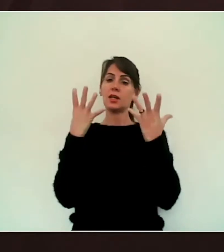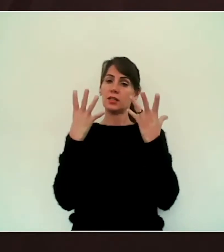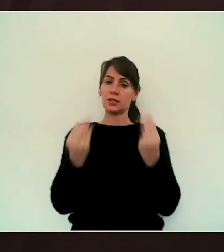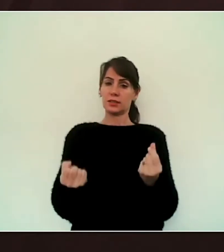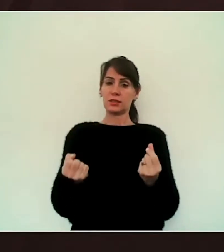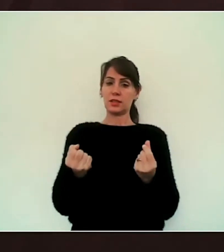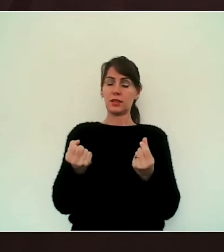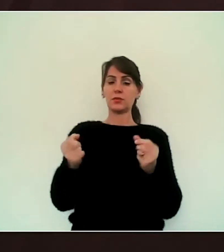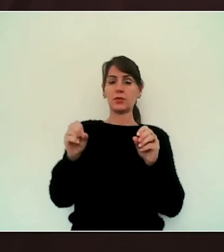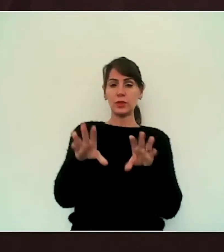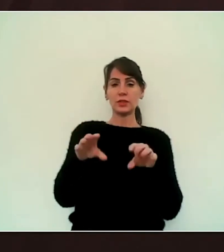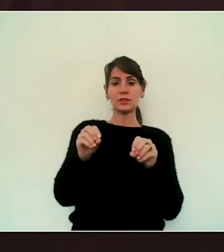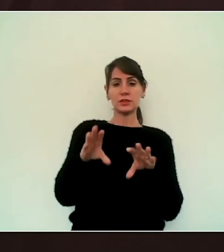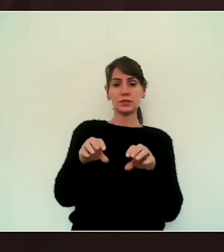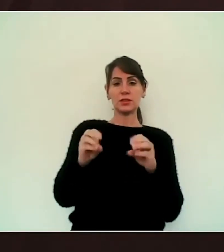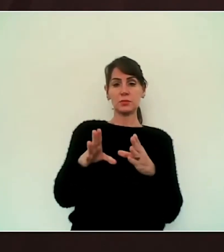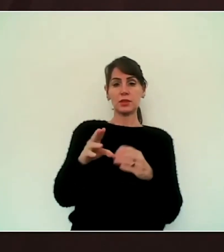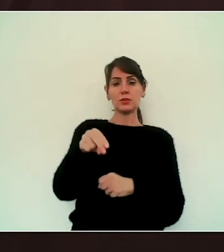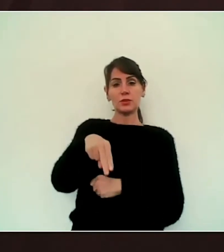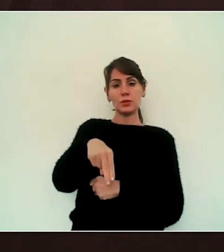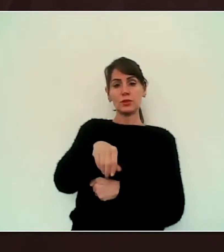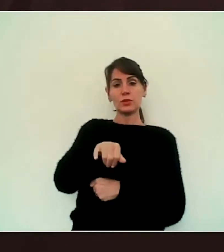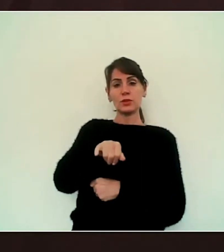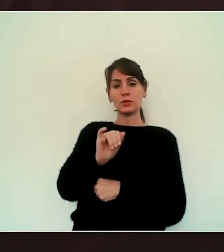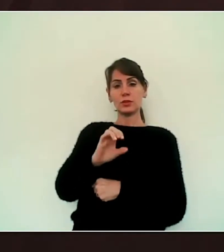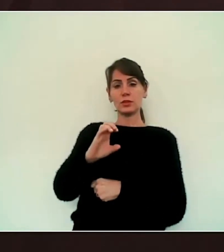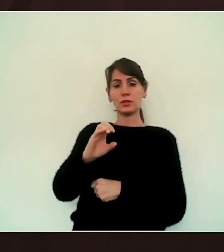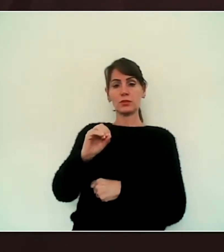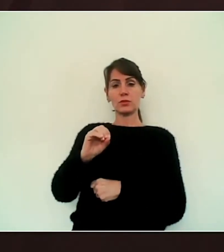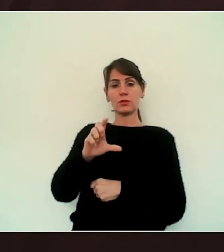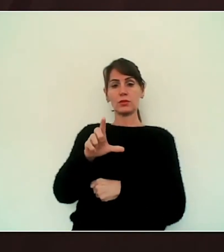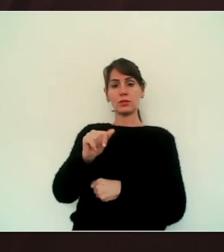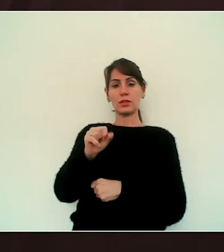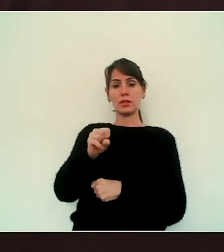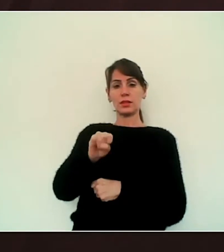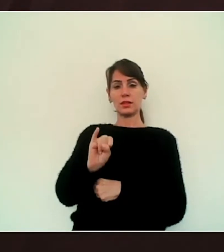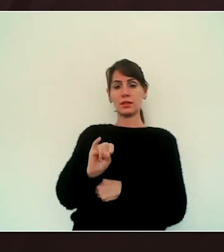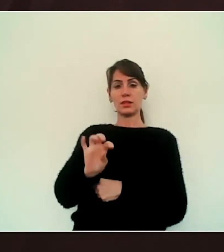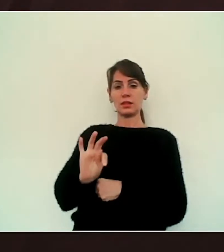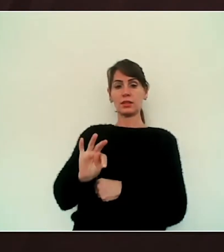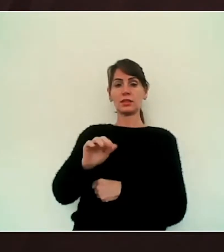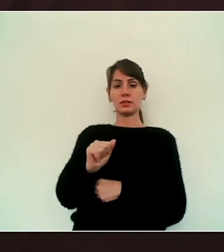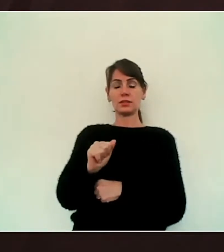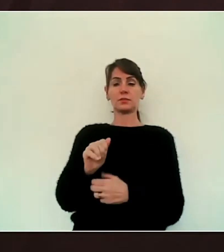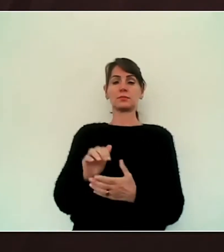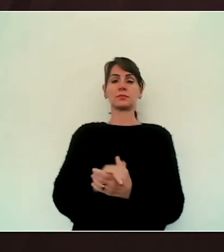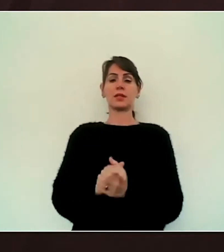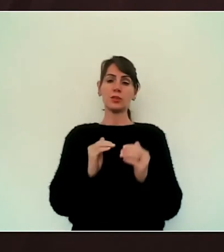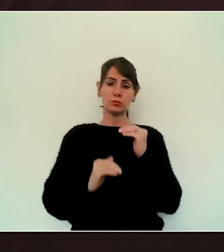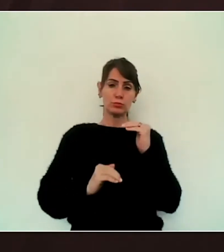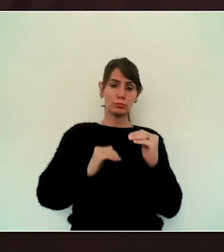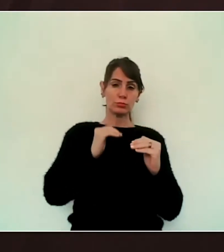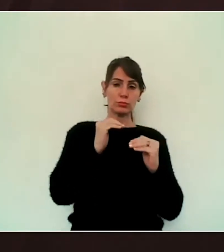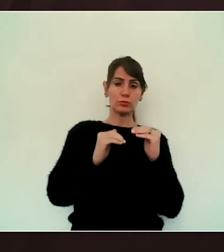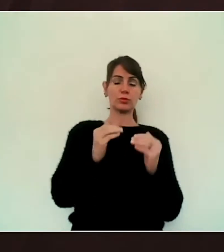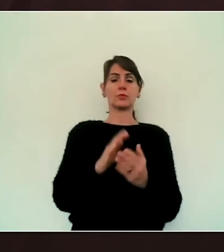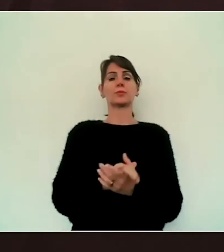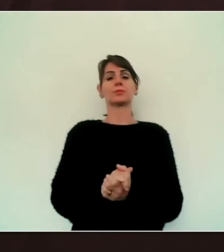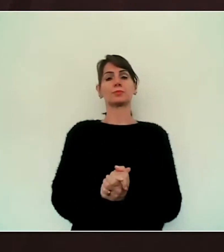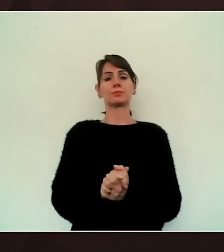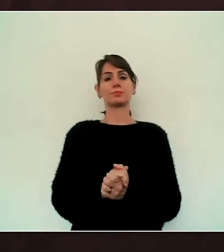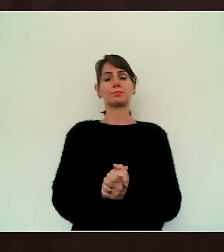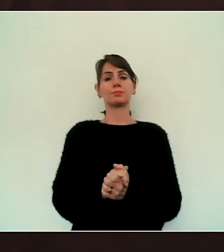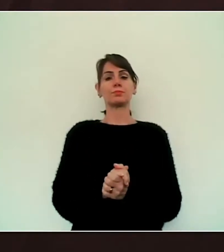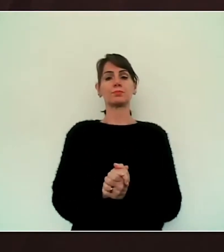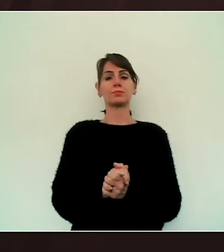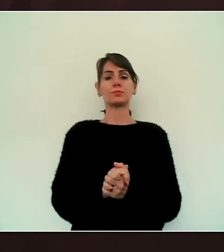foi onde se desenvolveu, tá? Bom, o sistema clerical